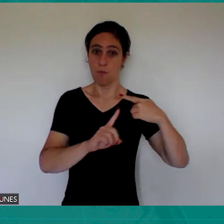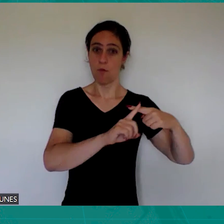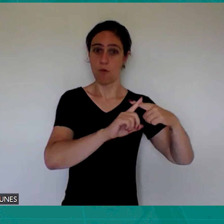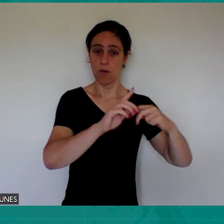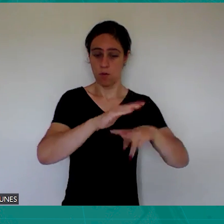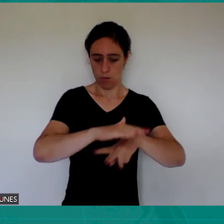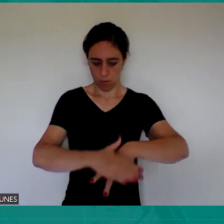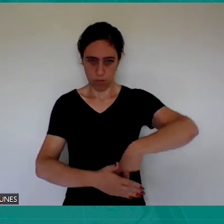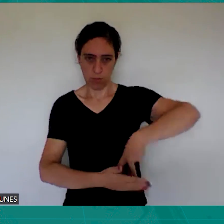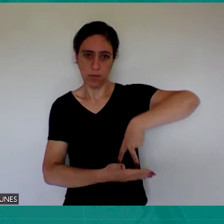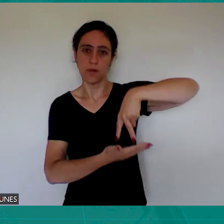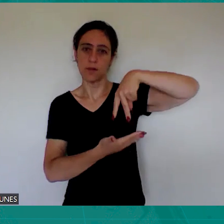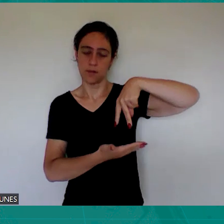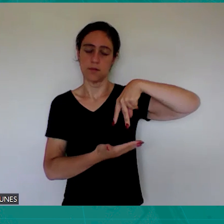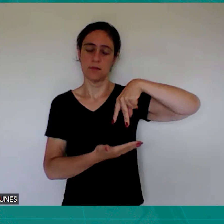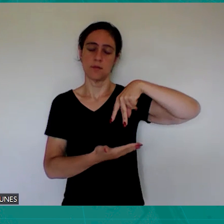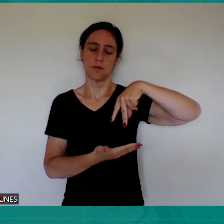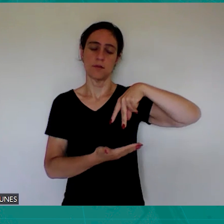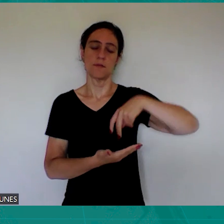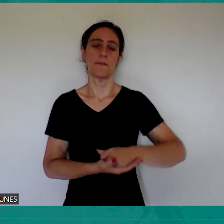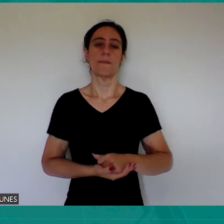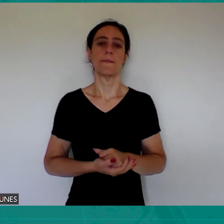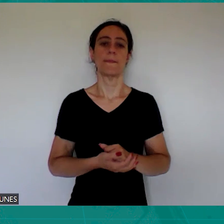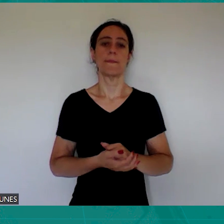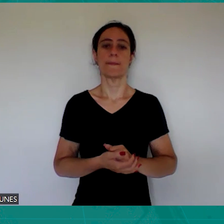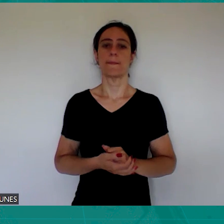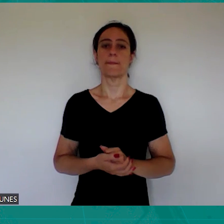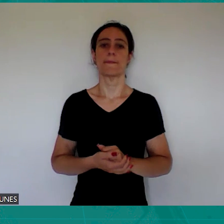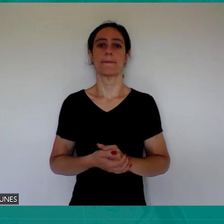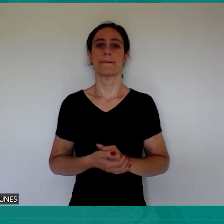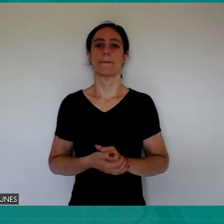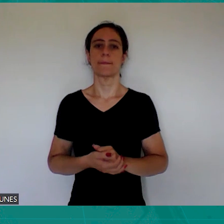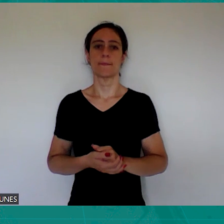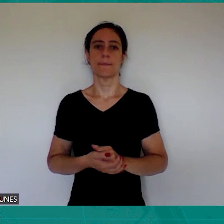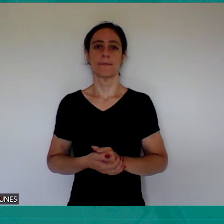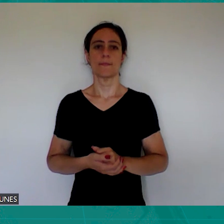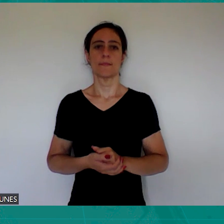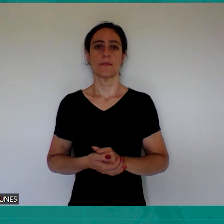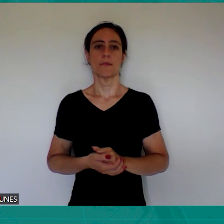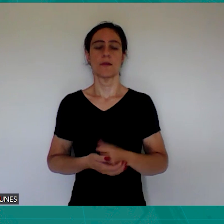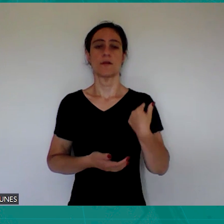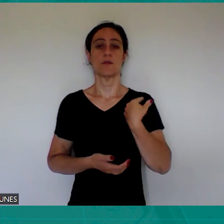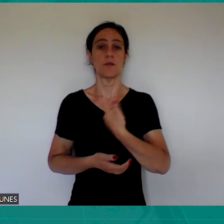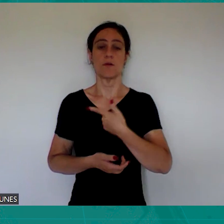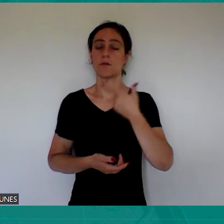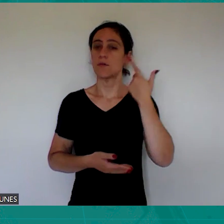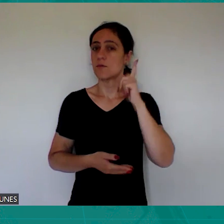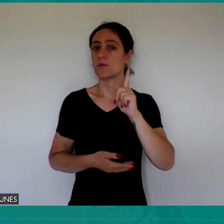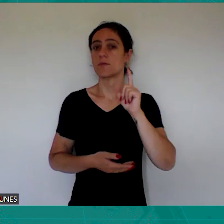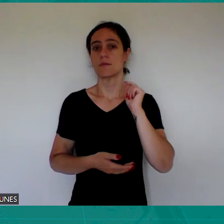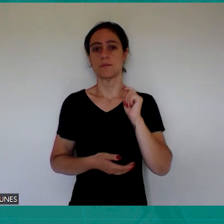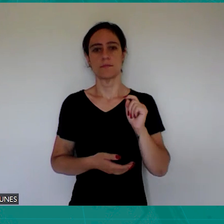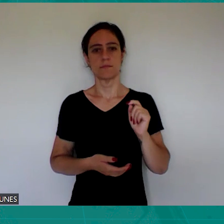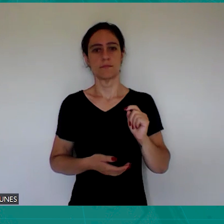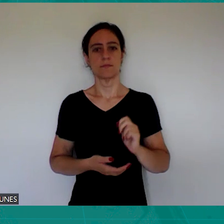ressurreição. Assim, irmãos, nos possibilitar receber, né,